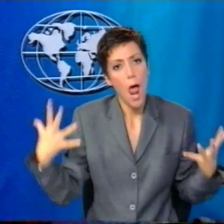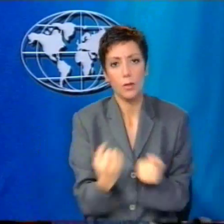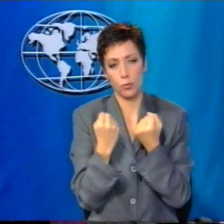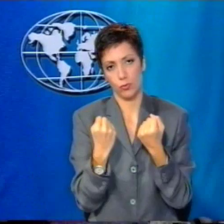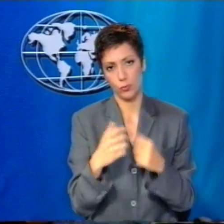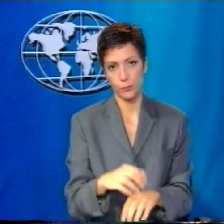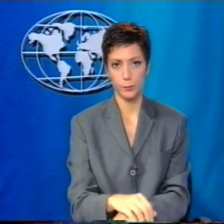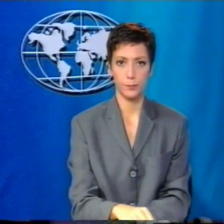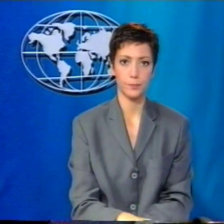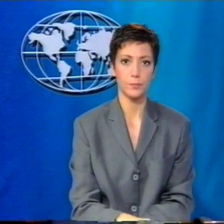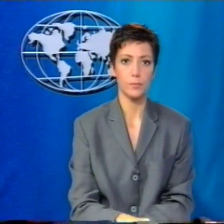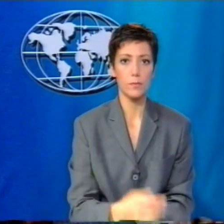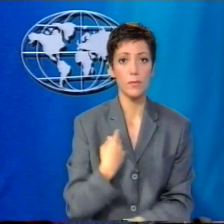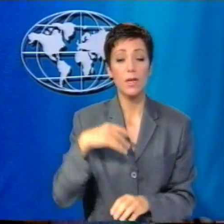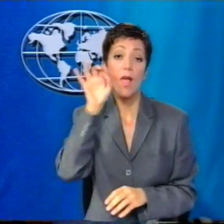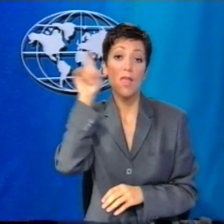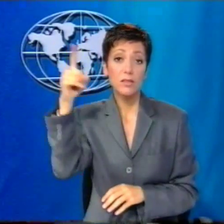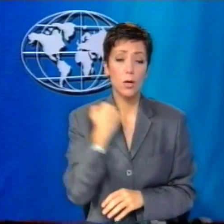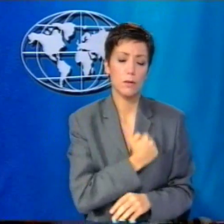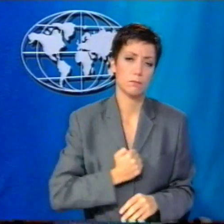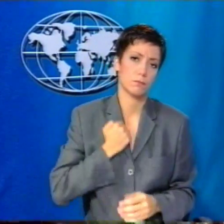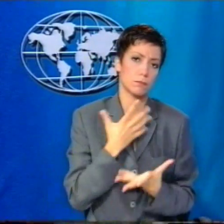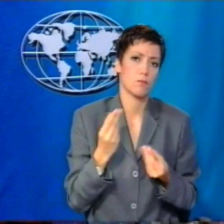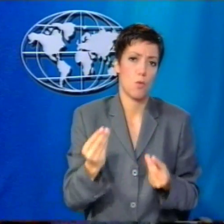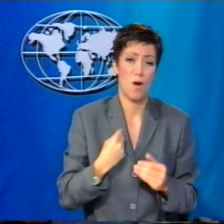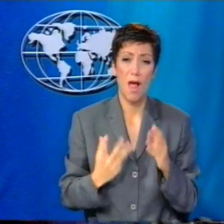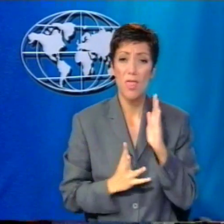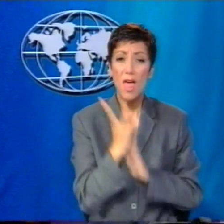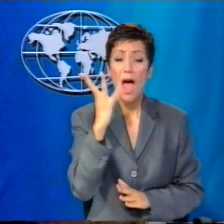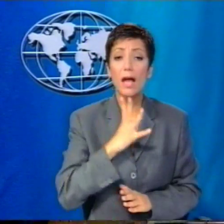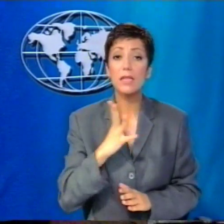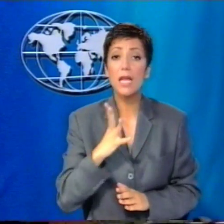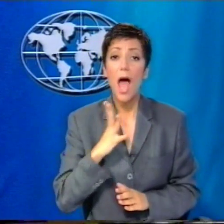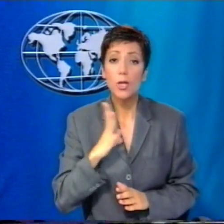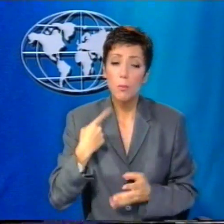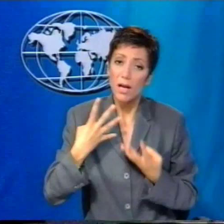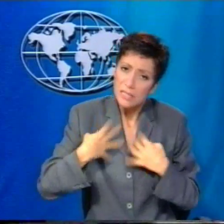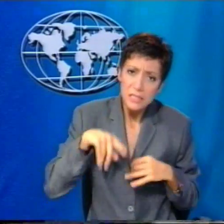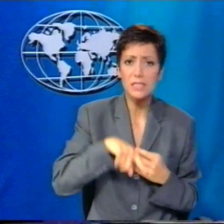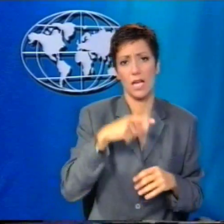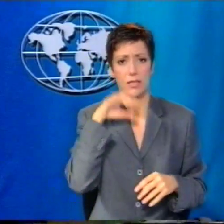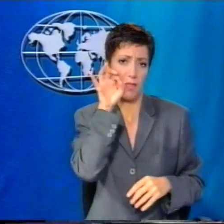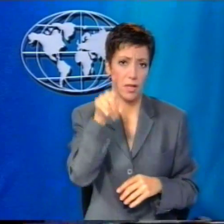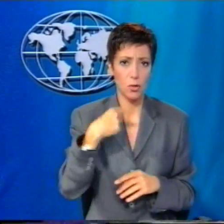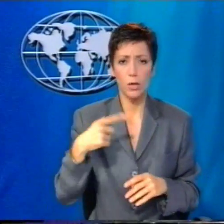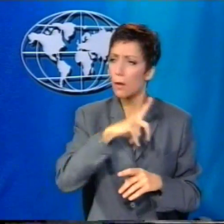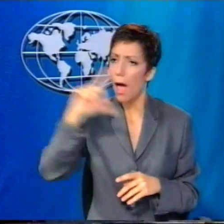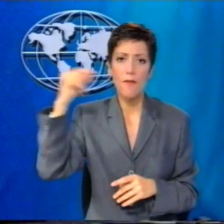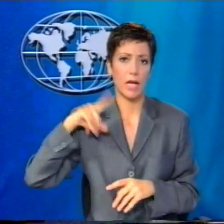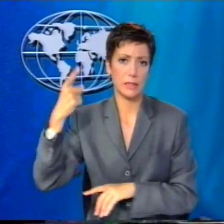Θρήνος στη Θεσσαλονίκη για τους 13 ομογενείς που σκοτώθηκαν στην Εθνική Οδό Άγκυρας Κωνσταντινούπολης. Το λεωφορείο που τους